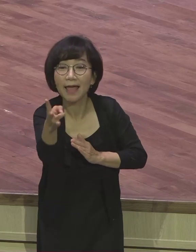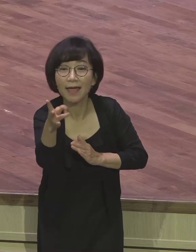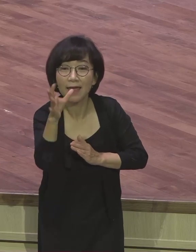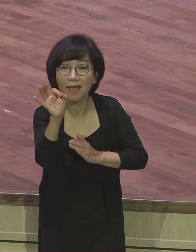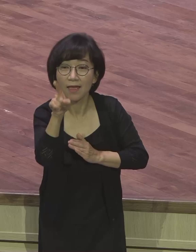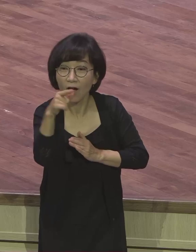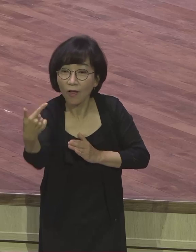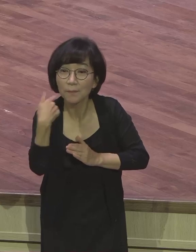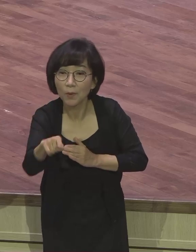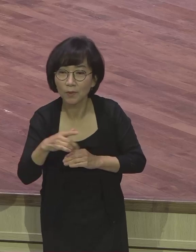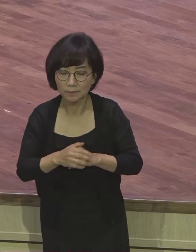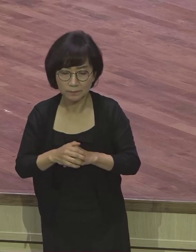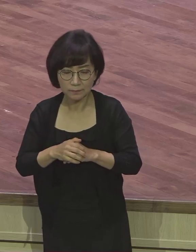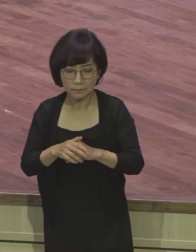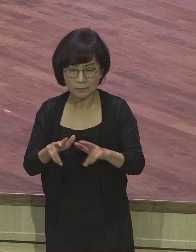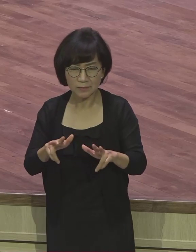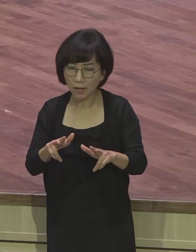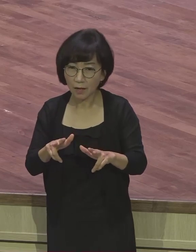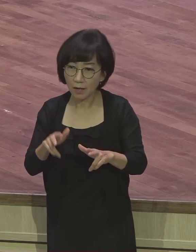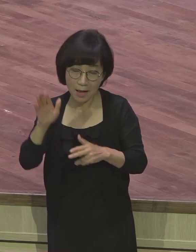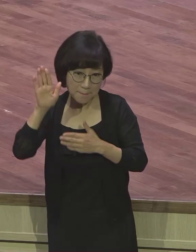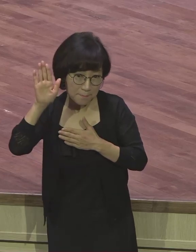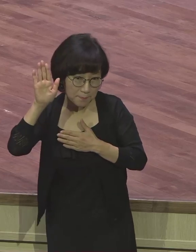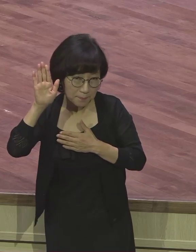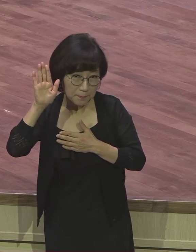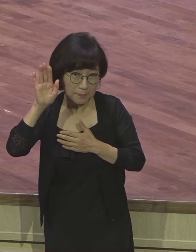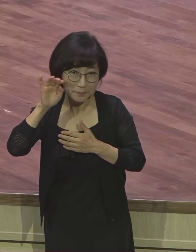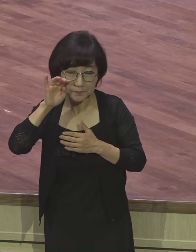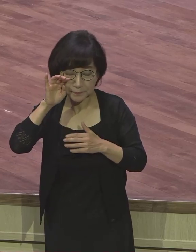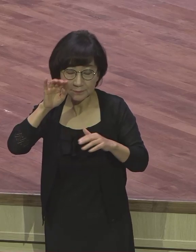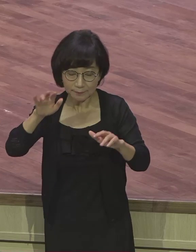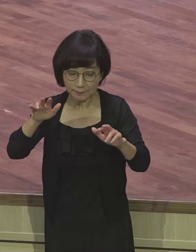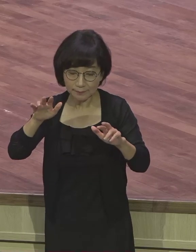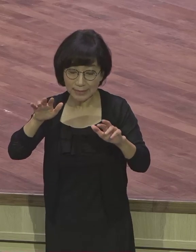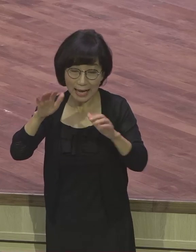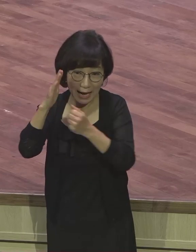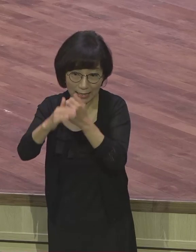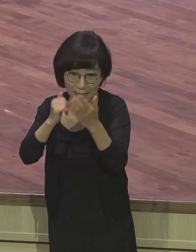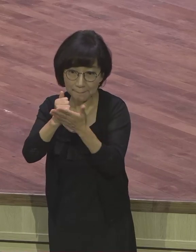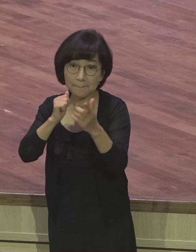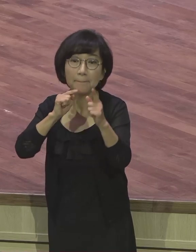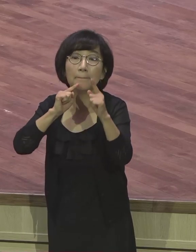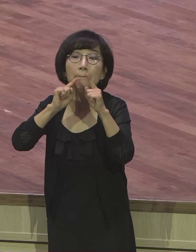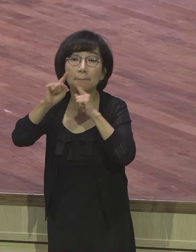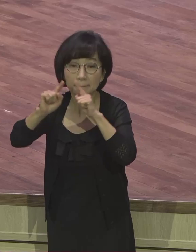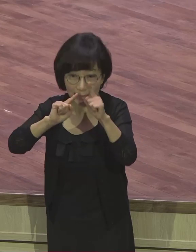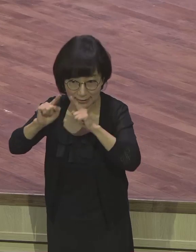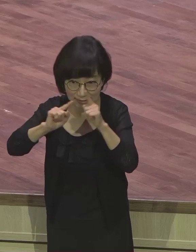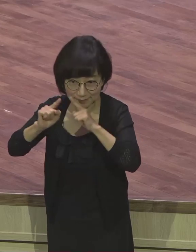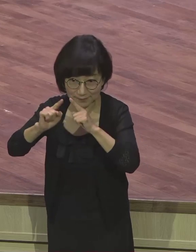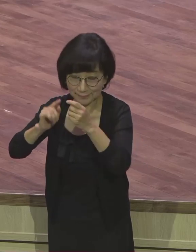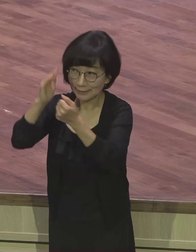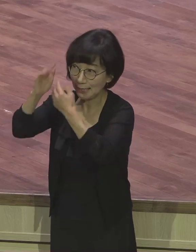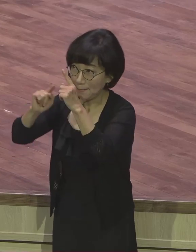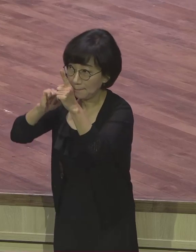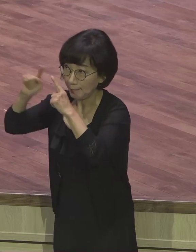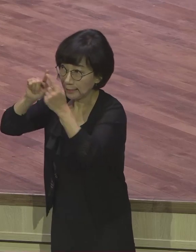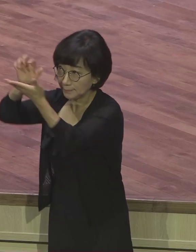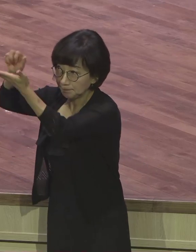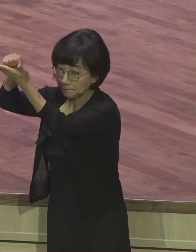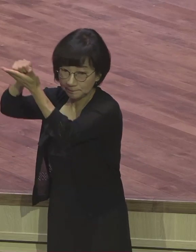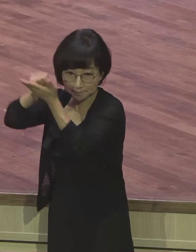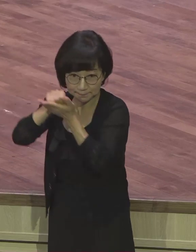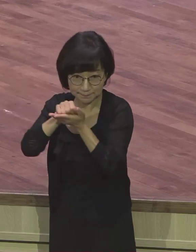이 미래에 어떤 말하는 그런 개념 아니고 말씀의 은사를 말한다. 말씀. 하나님의 말씀의